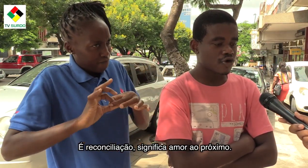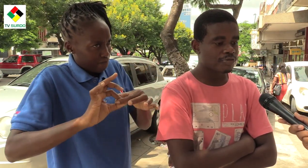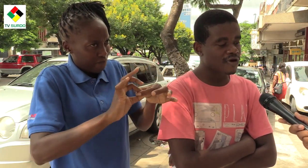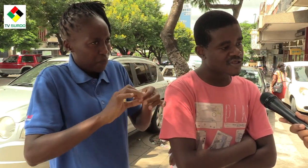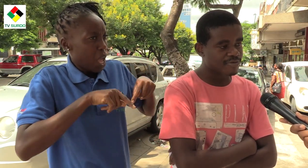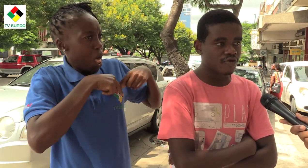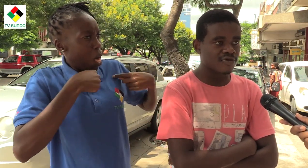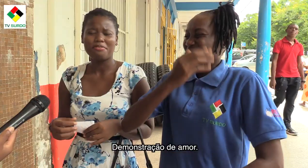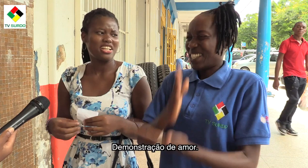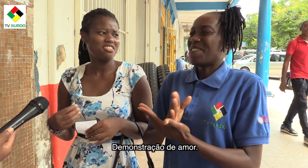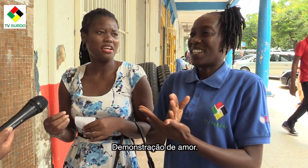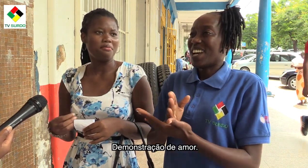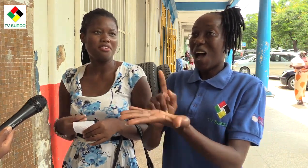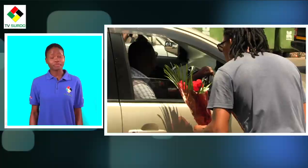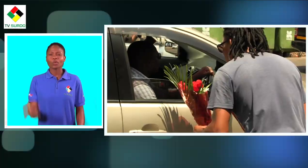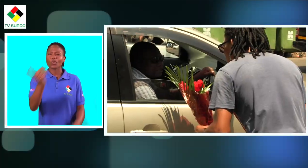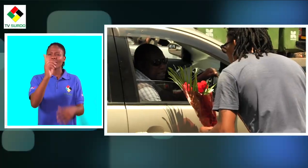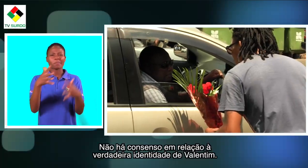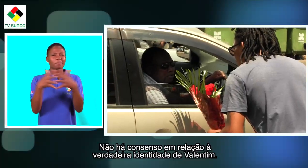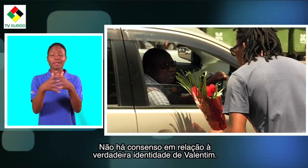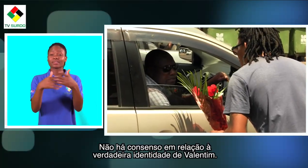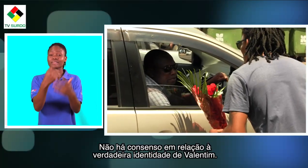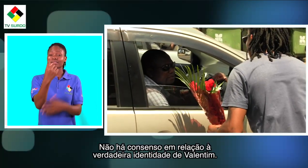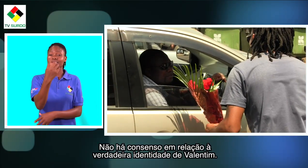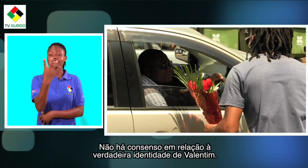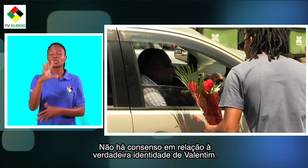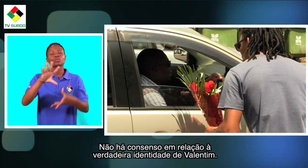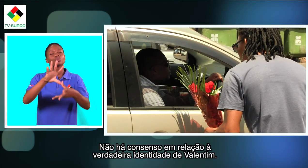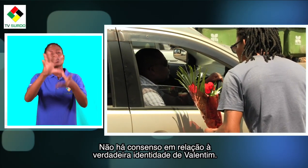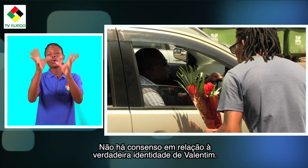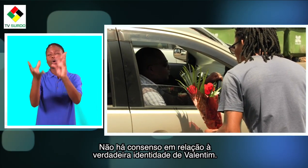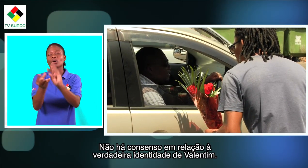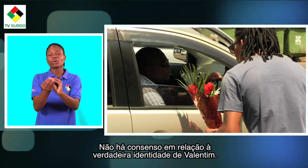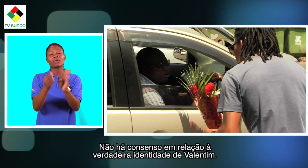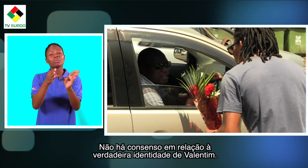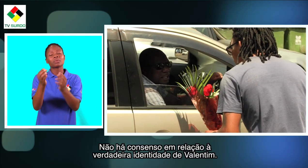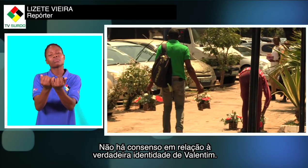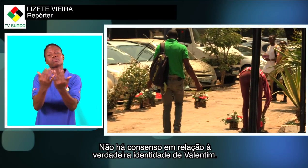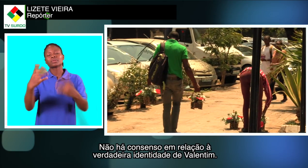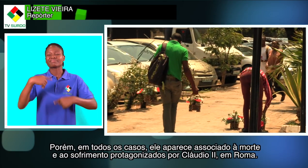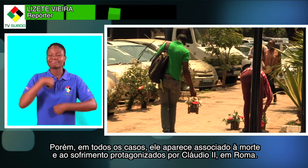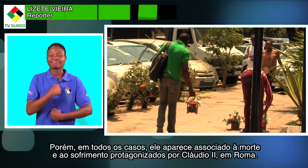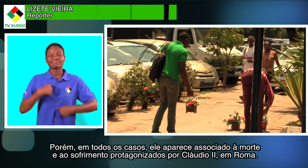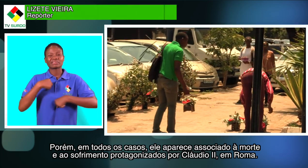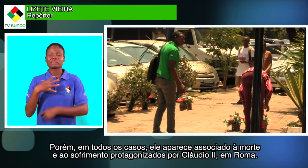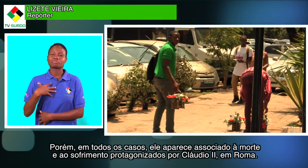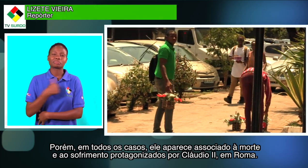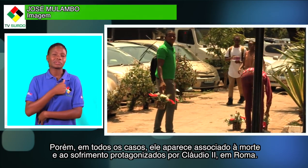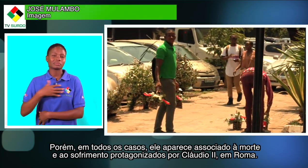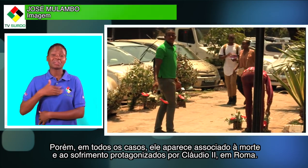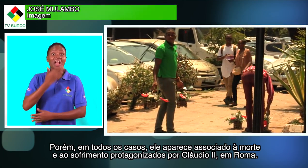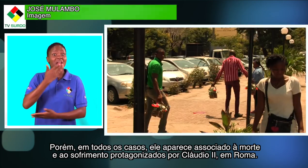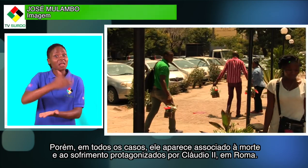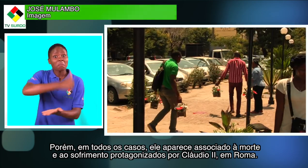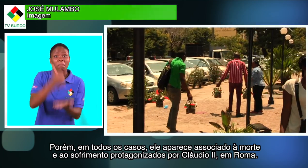Não há consenso em relação à verdadeira identidade de Valentim. Porém, em todos os